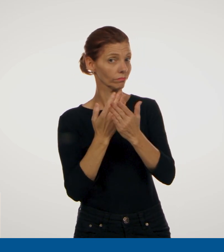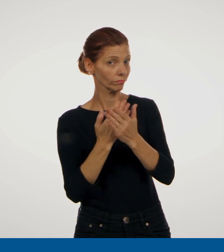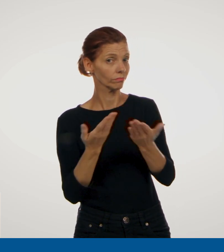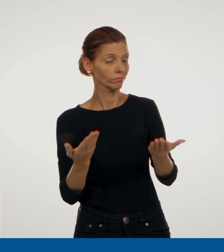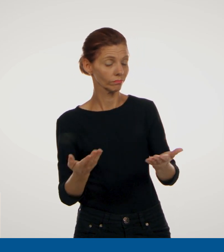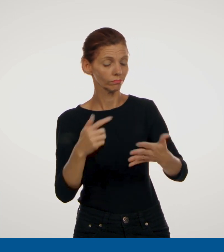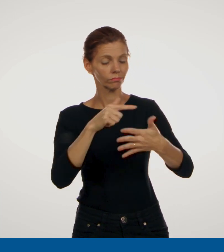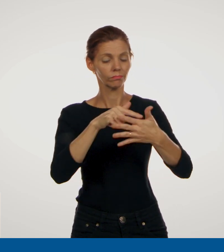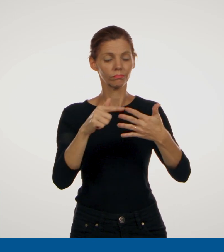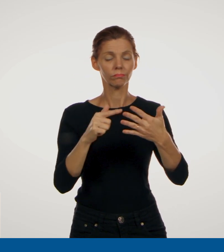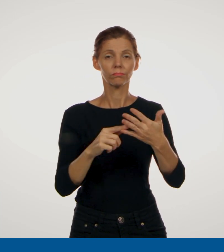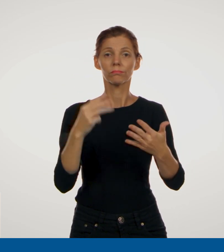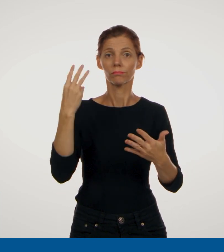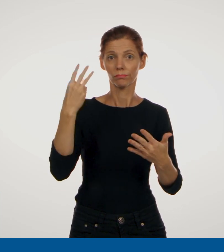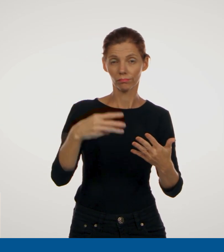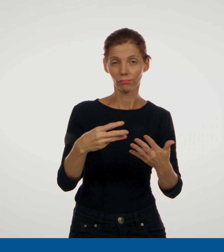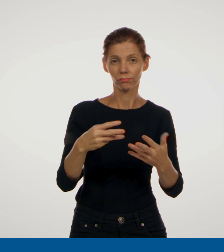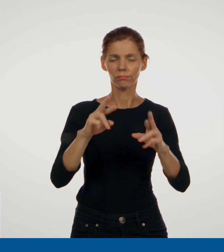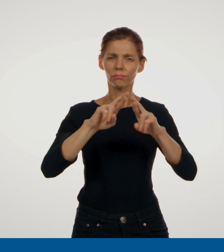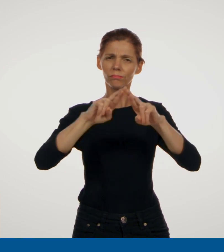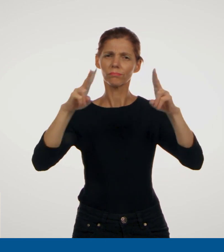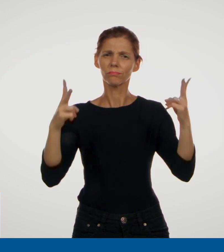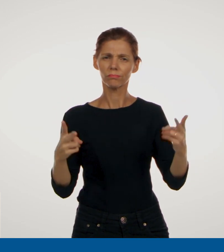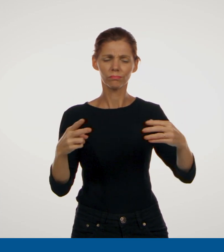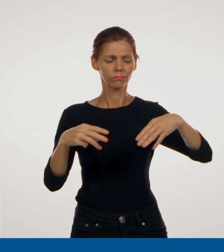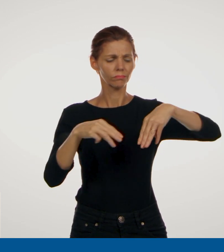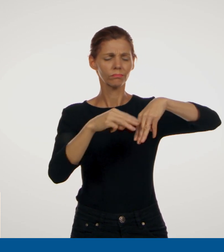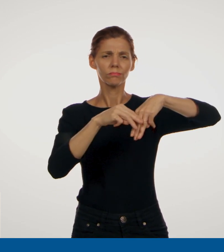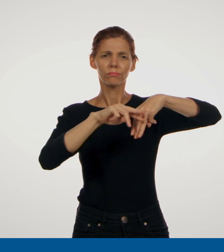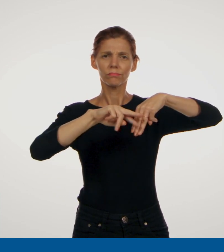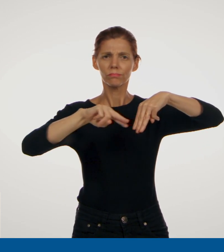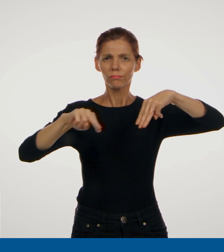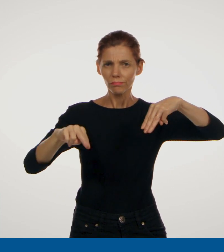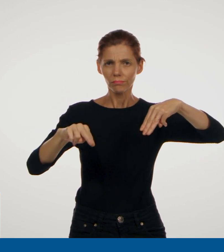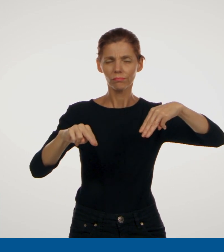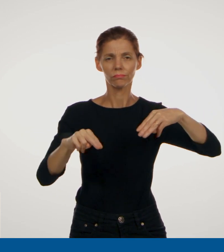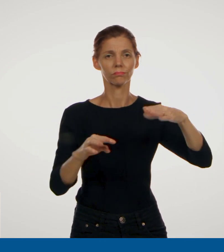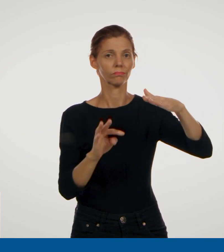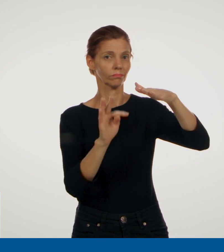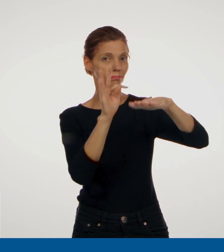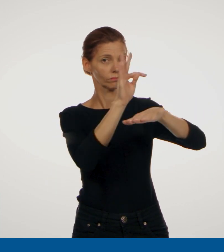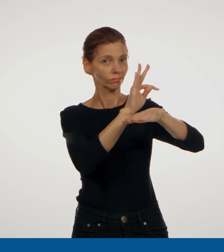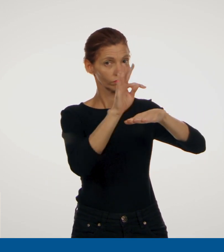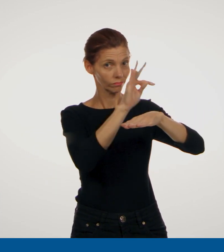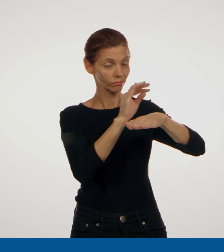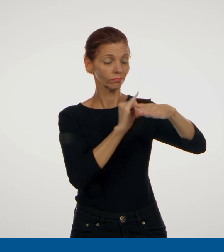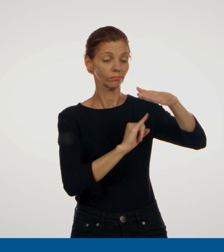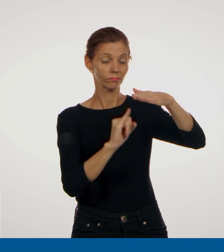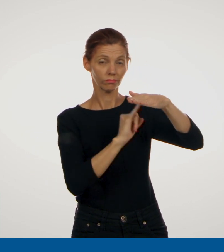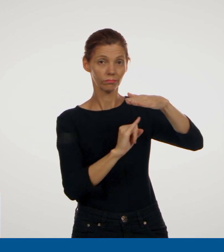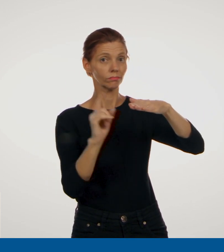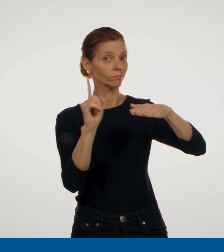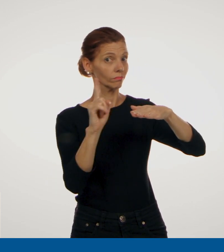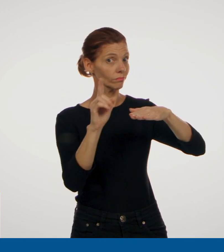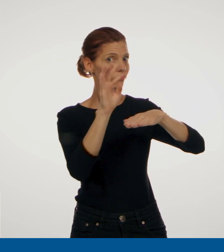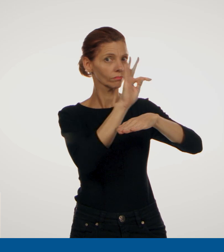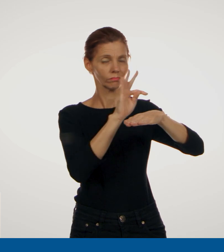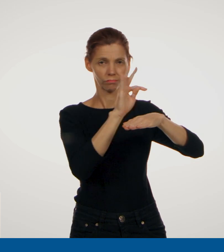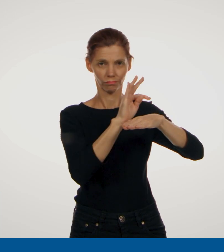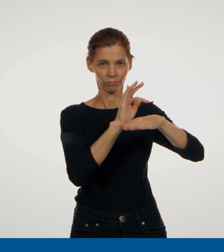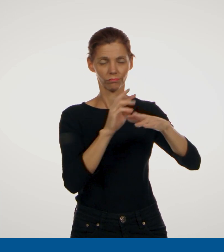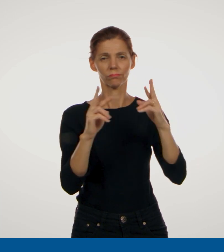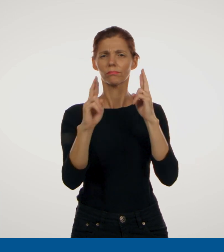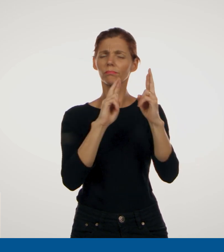escolar. No terceiro tópico, vamos ver que existem diferentes modalidades de educação: educação formal, informal e